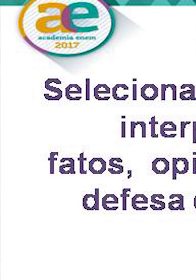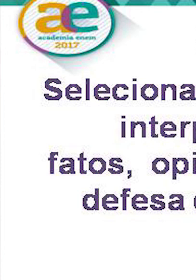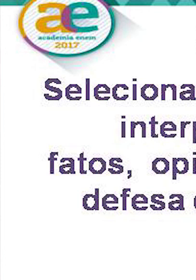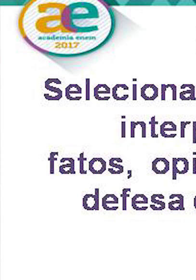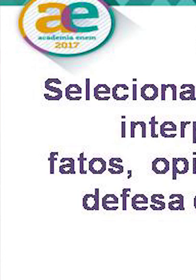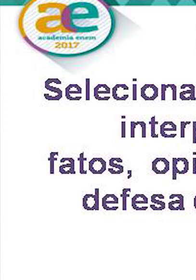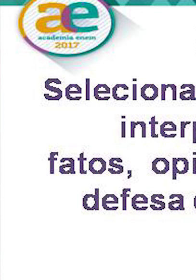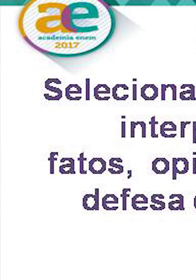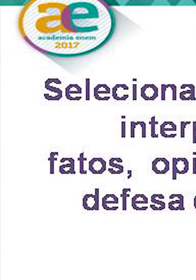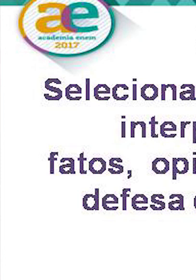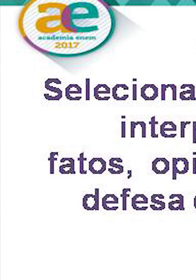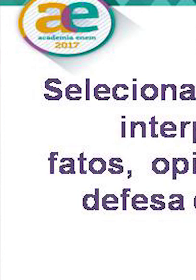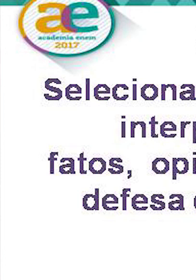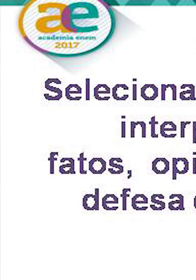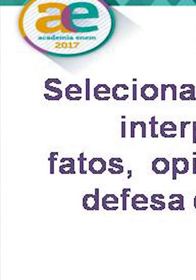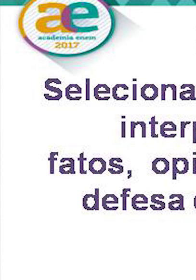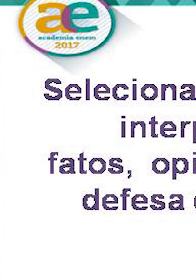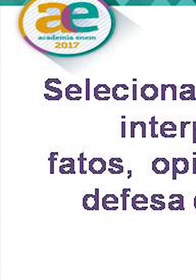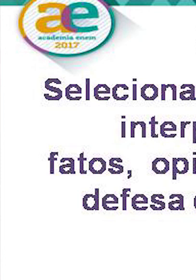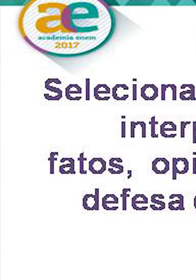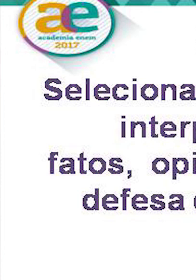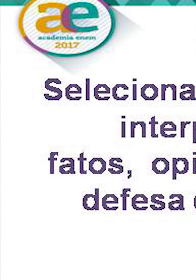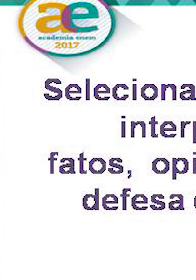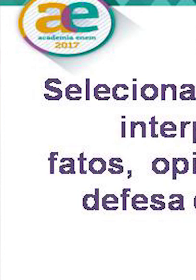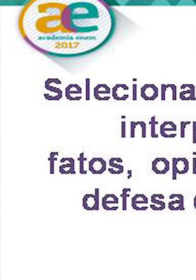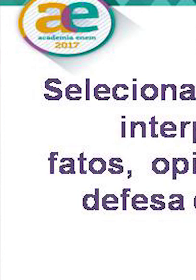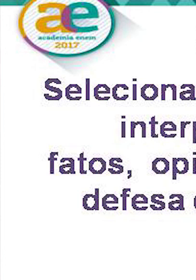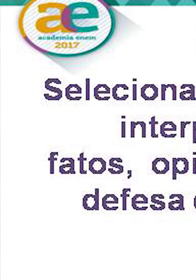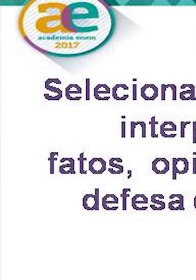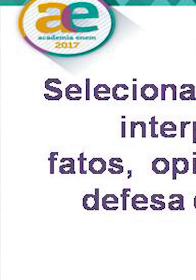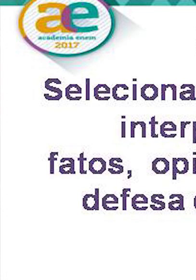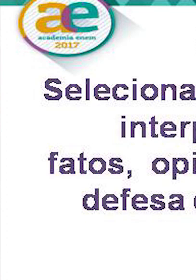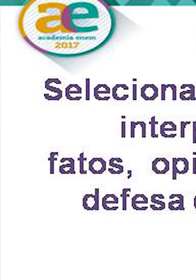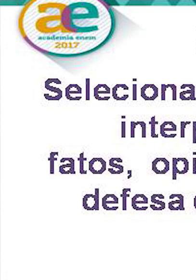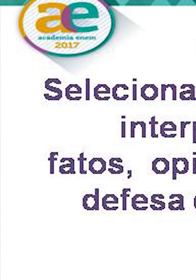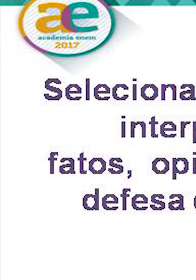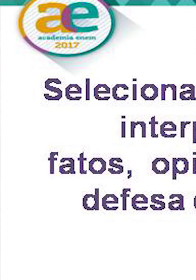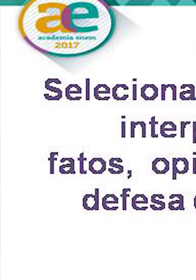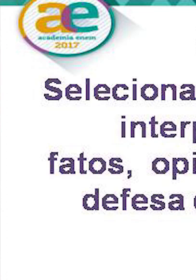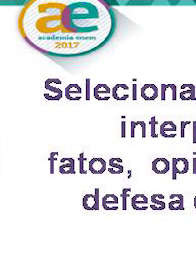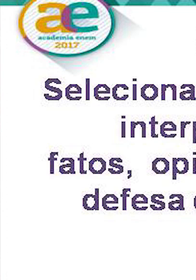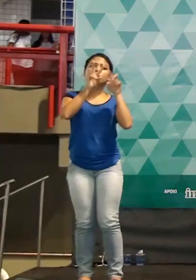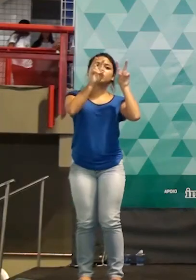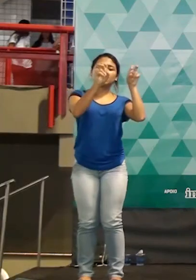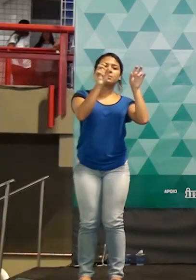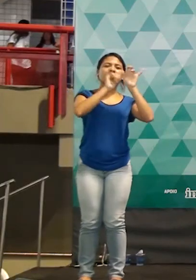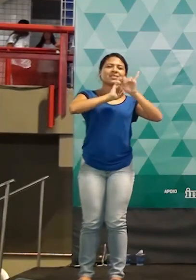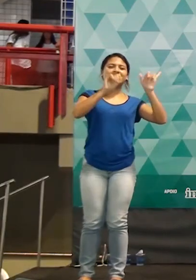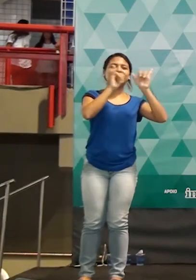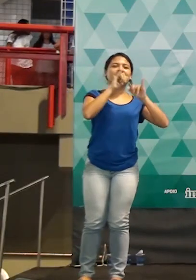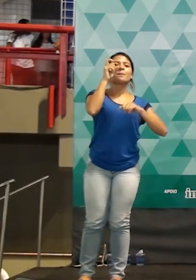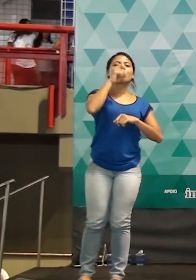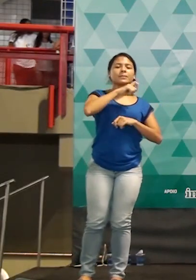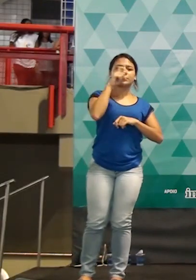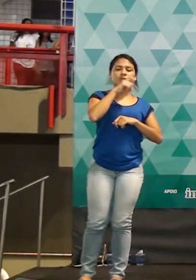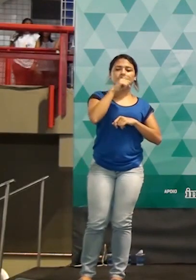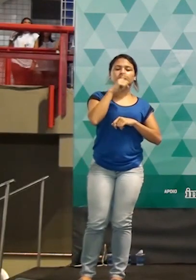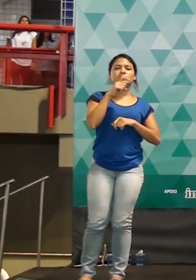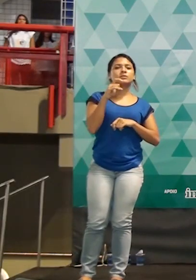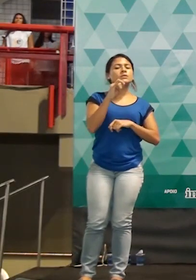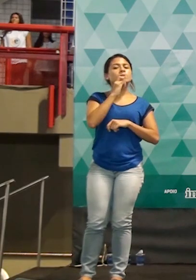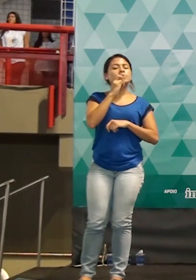Relacionar com outra área do conhecimento. Se eu vou falar notícias falsas na tecnologia, eu vou falar